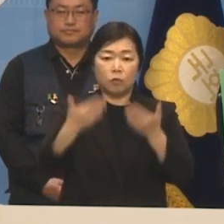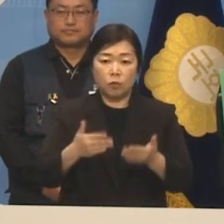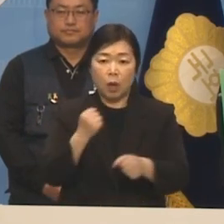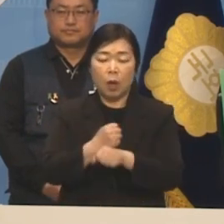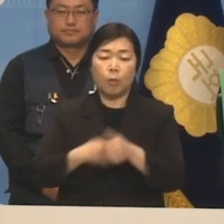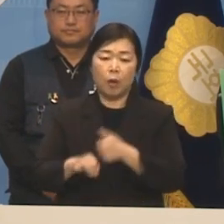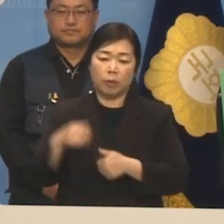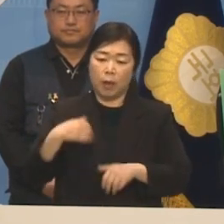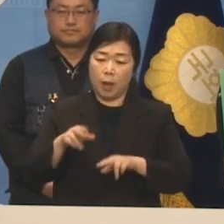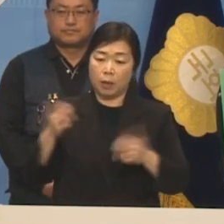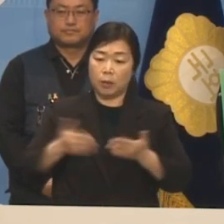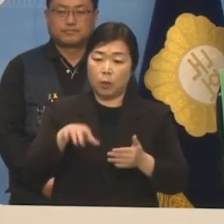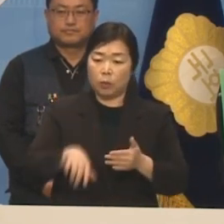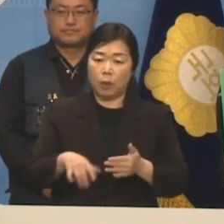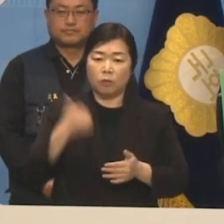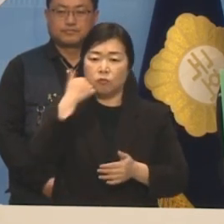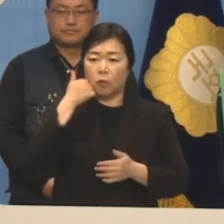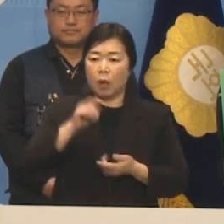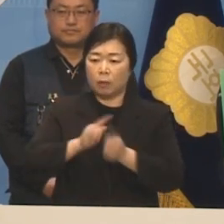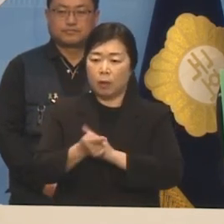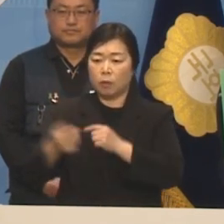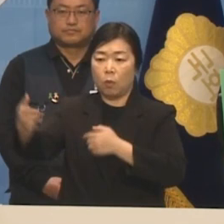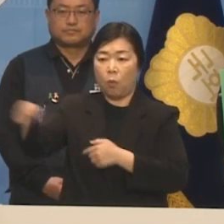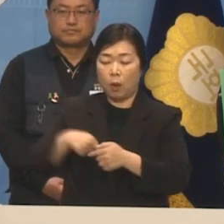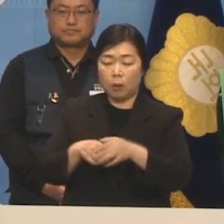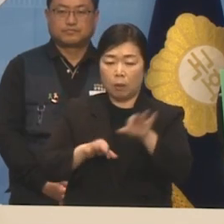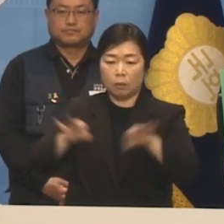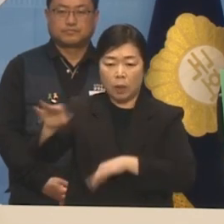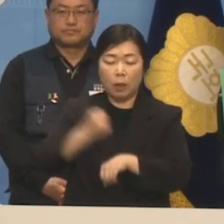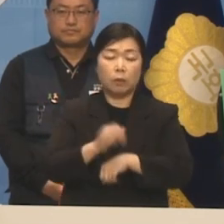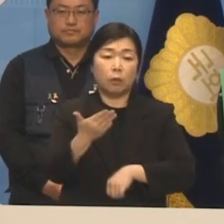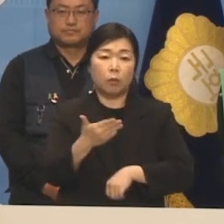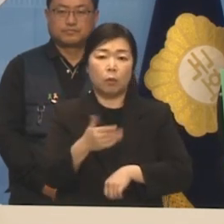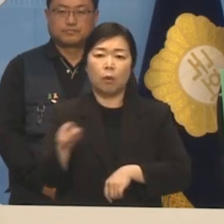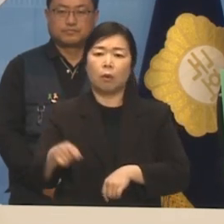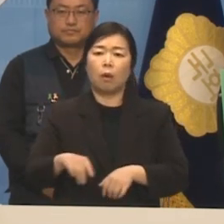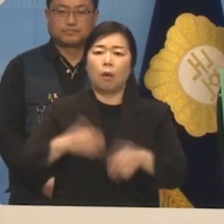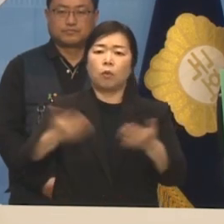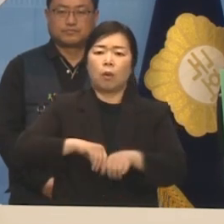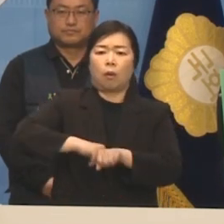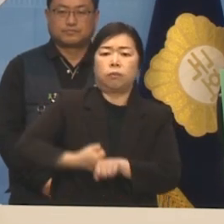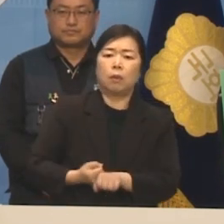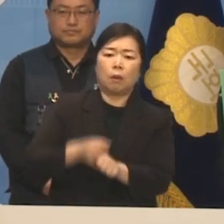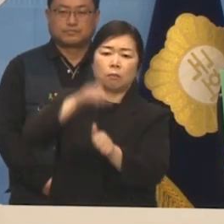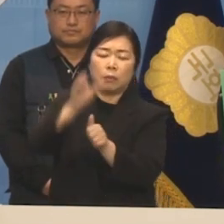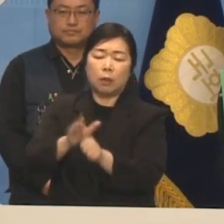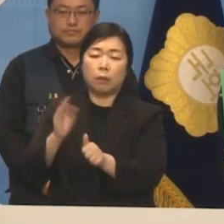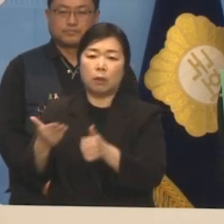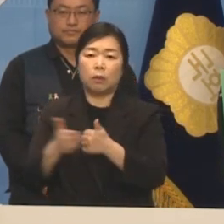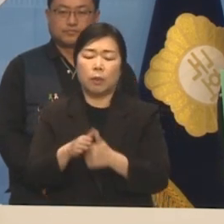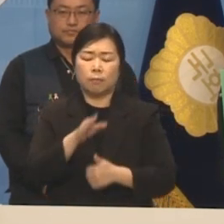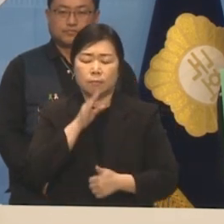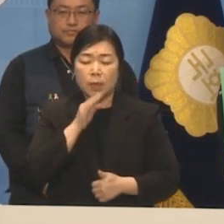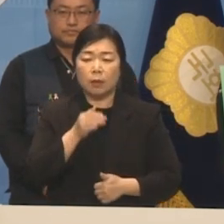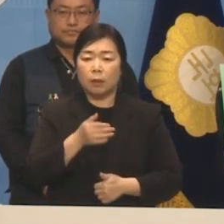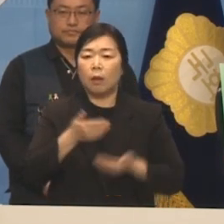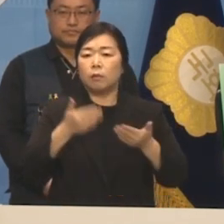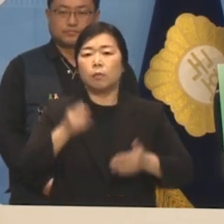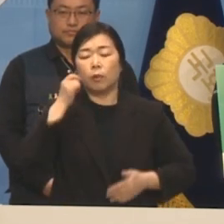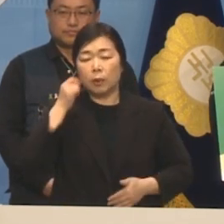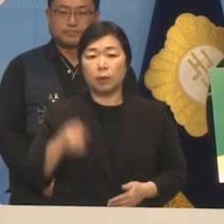내 자리에 동료가 대체를 하기 때문에 동료에게 노동 강도를 전가하는 것 같아 제대로 쉴 수가